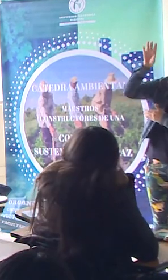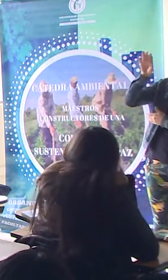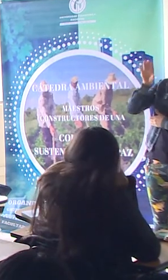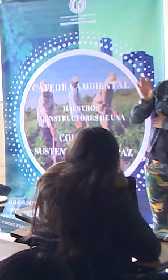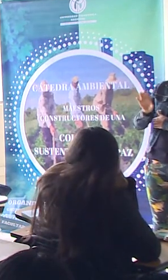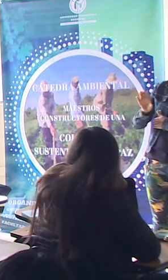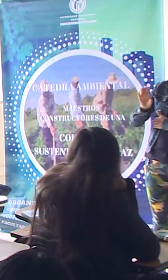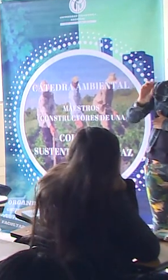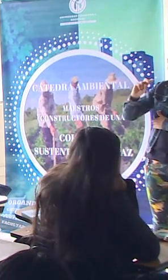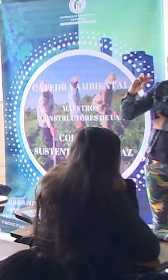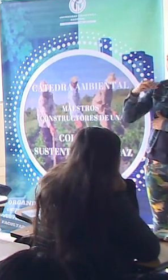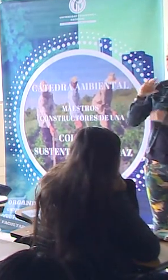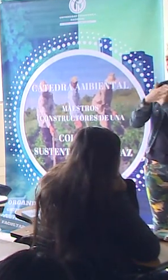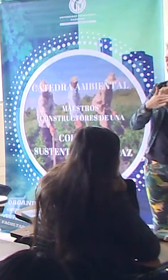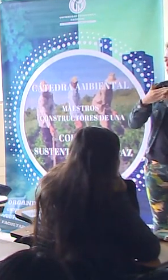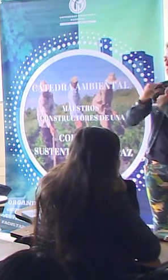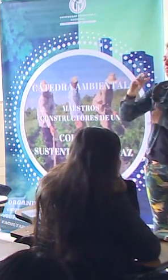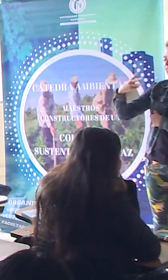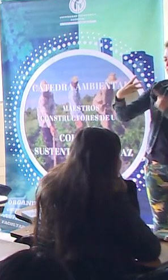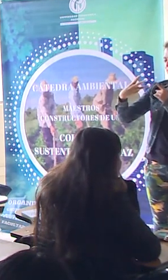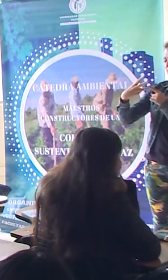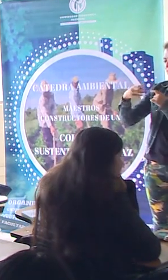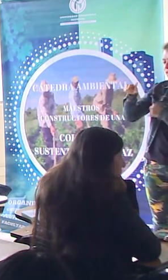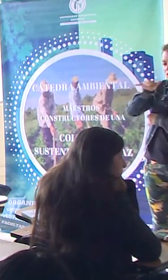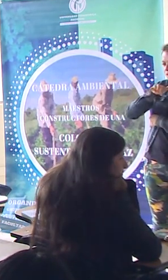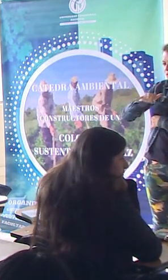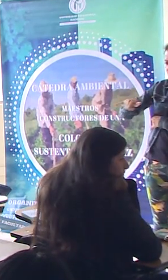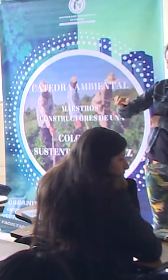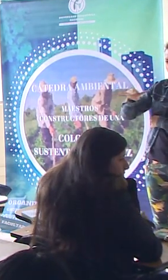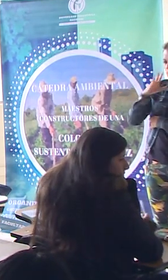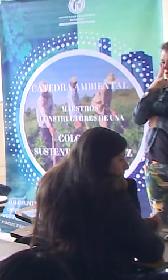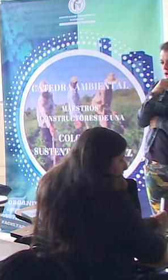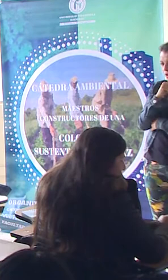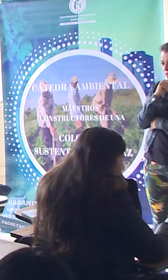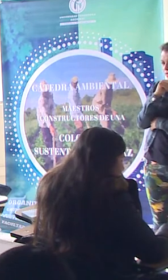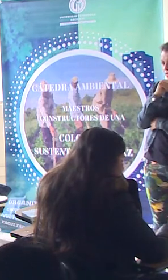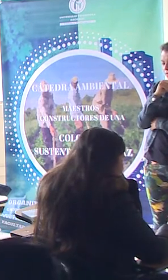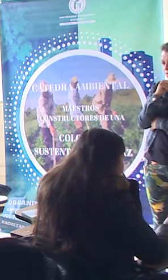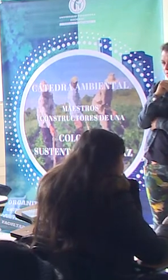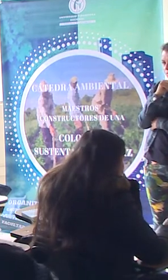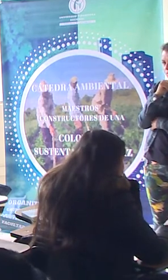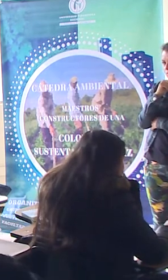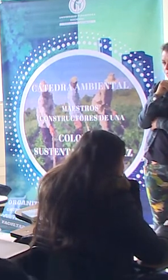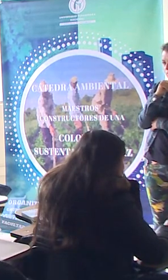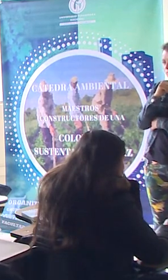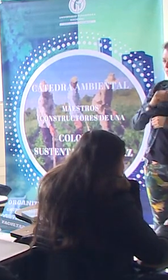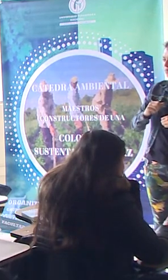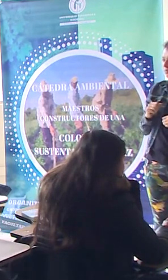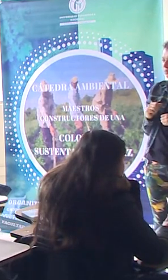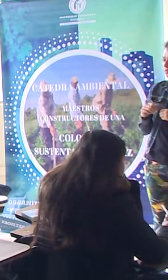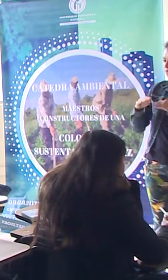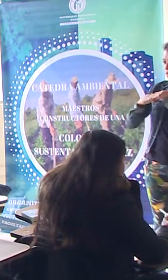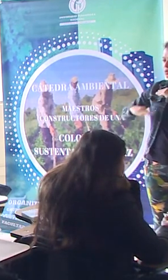bogotá hace parte como de esas preocupantes ciudades